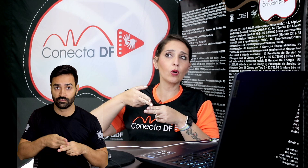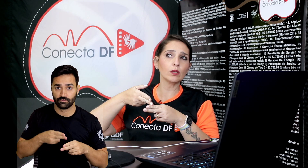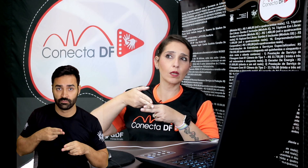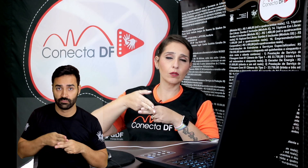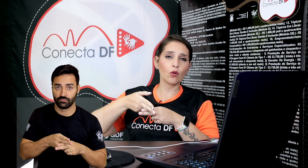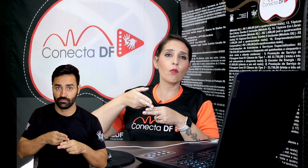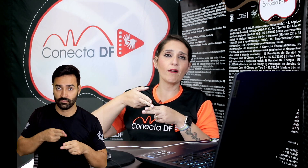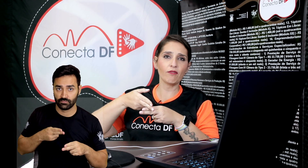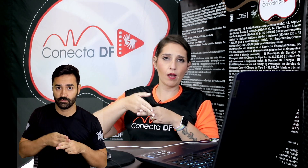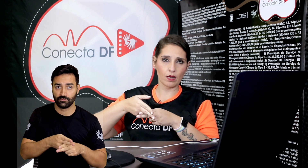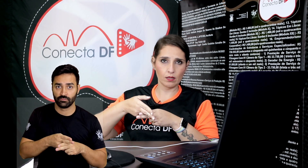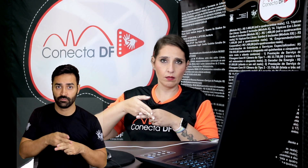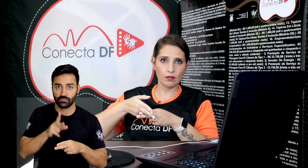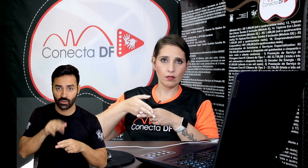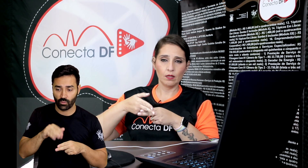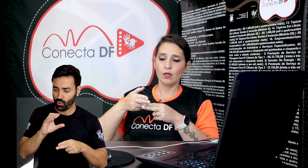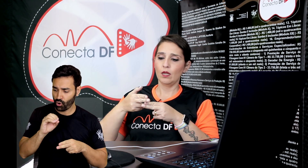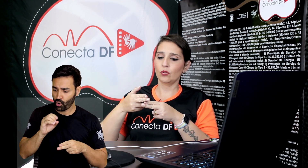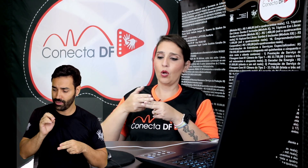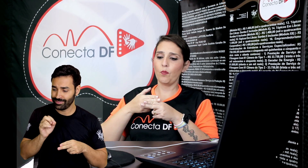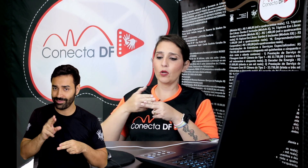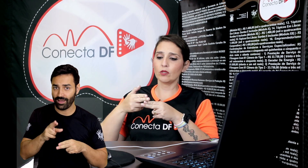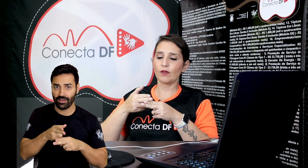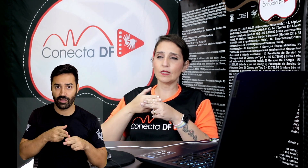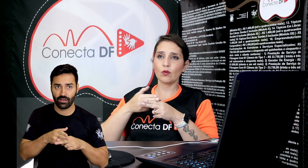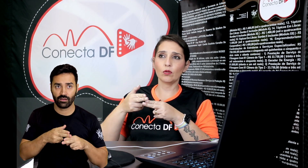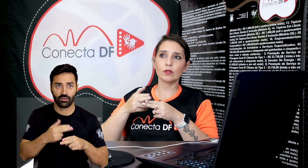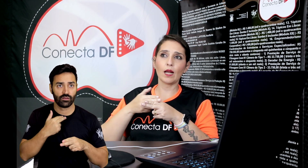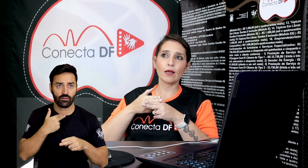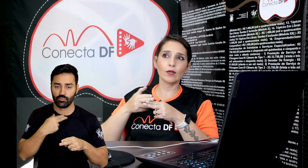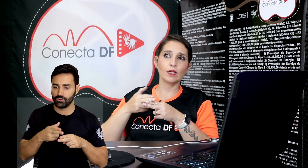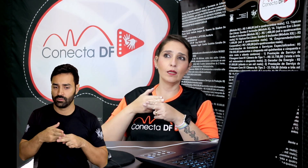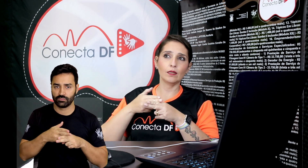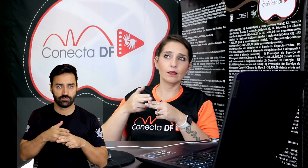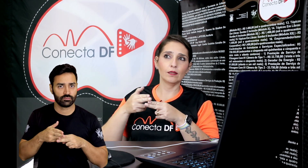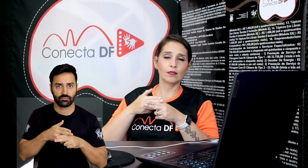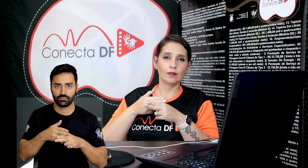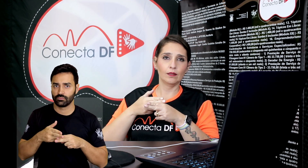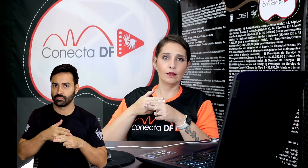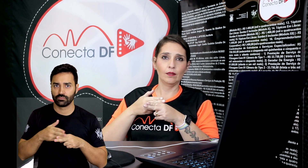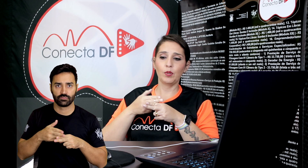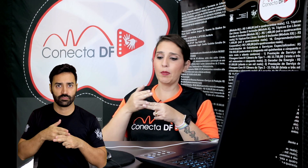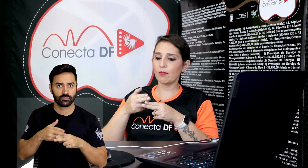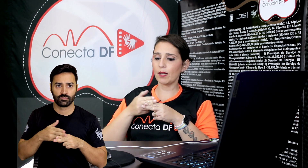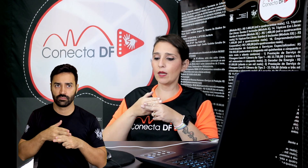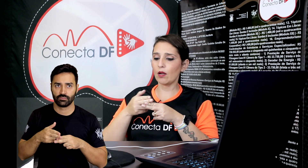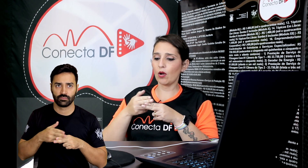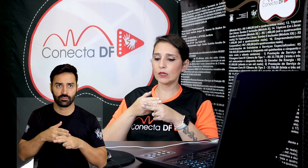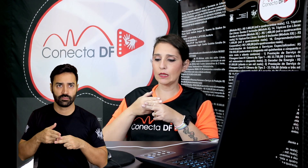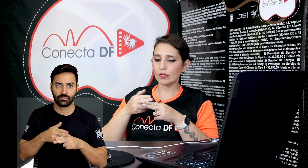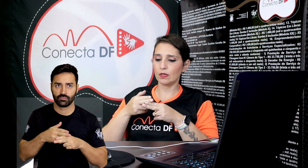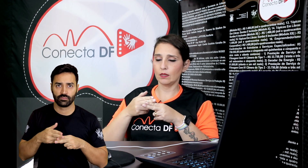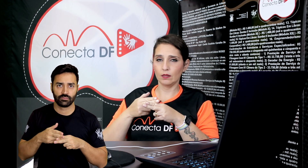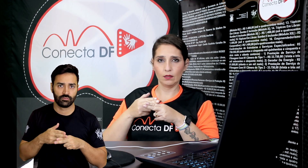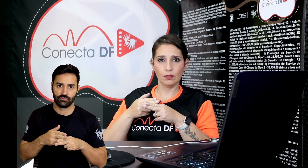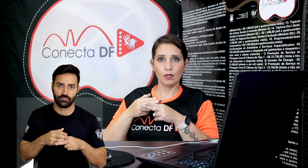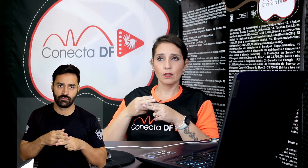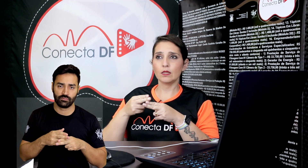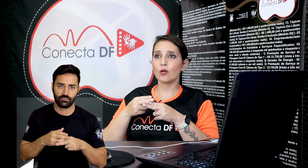estivesse cortando com uma faca. Eu não posso fazer o contrário aqui. Primeiro, porque ninguém corta